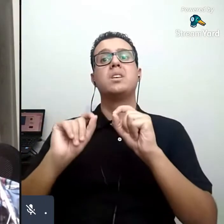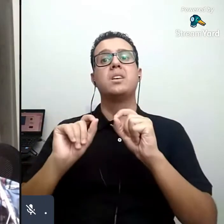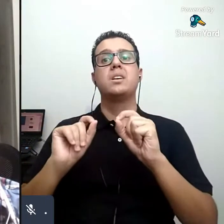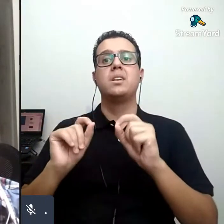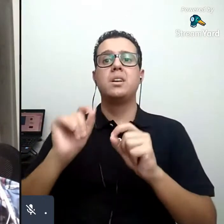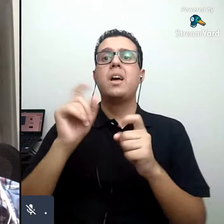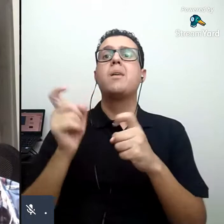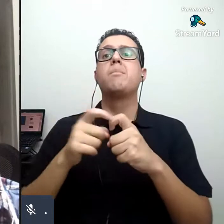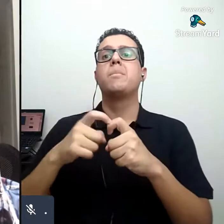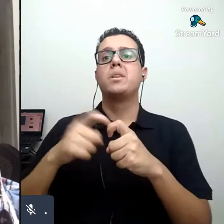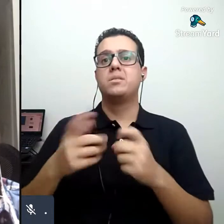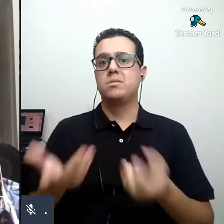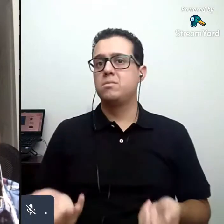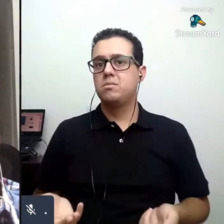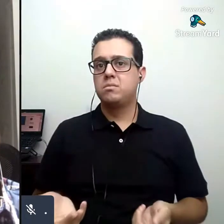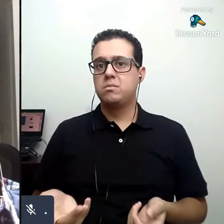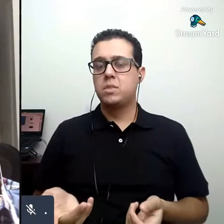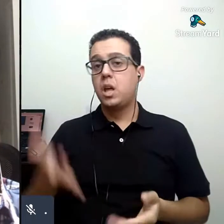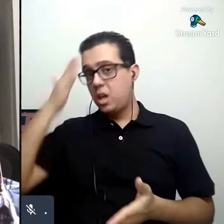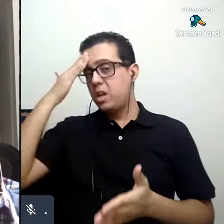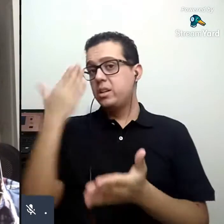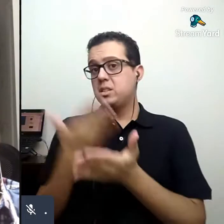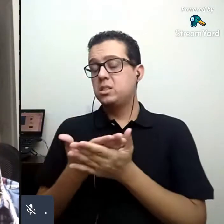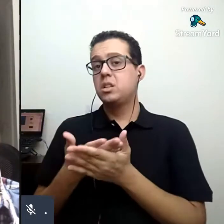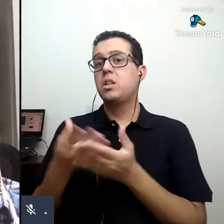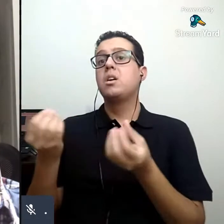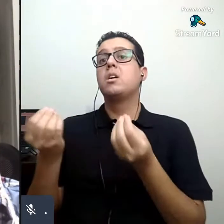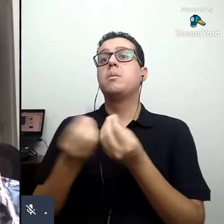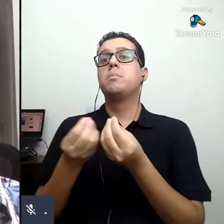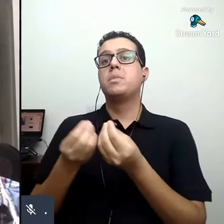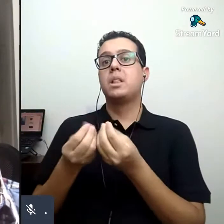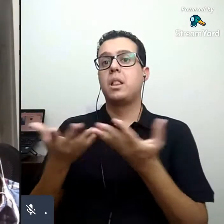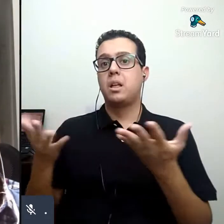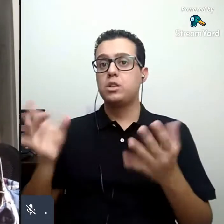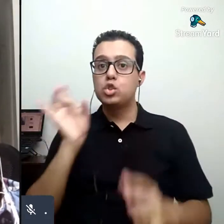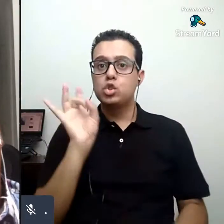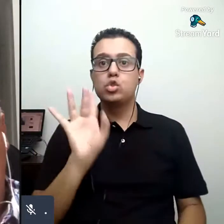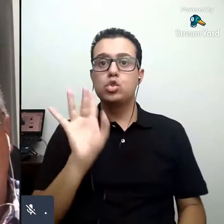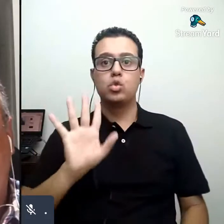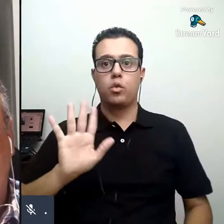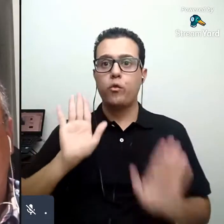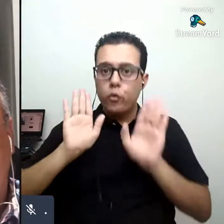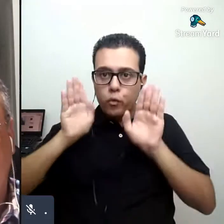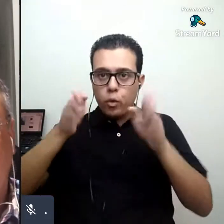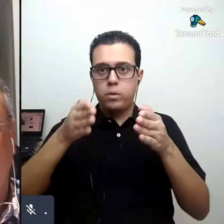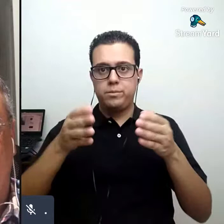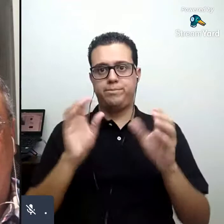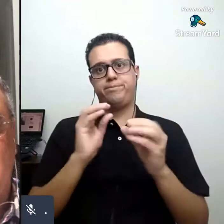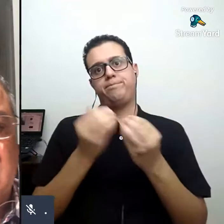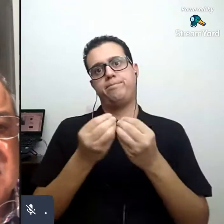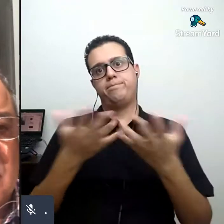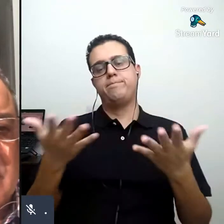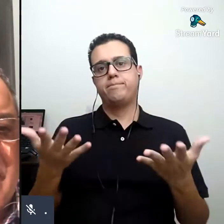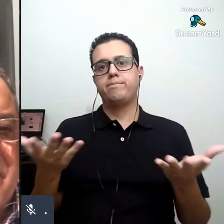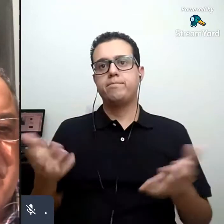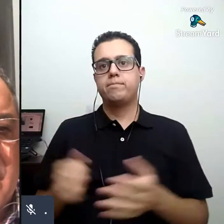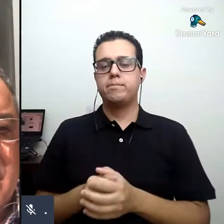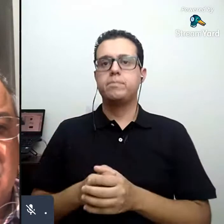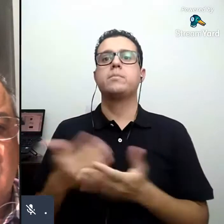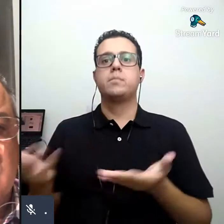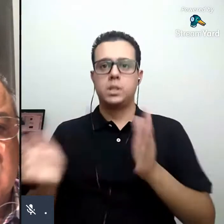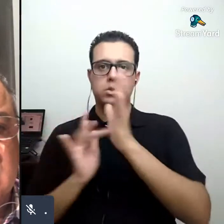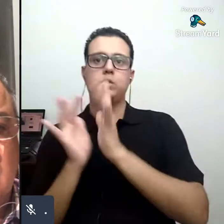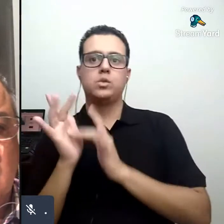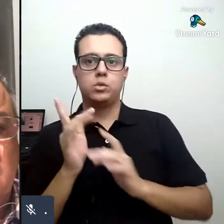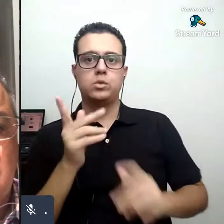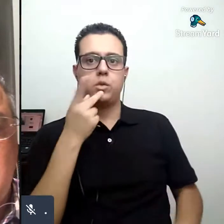acreditando no milagre. Quando ele ouve aquela repreensão, que é uma repreensão leve, ali